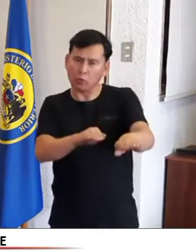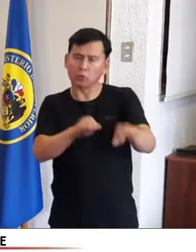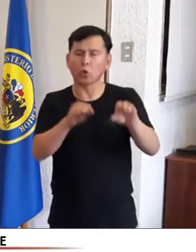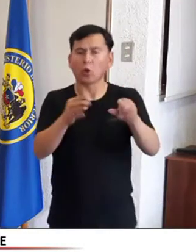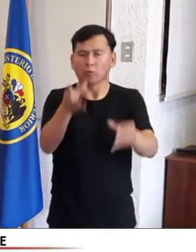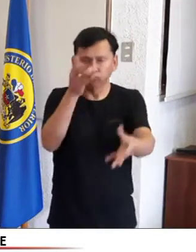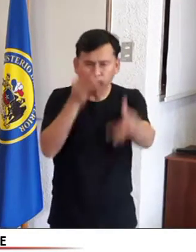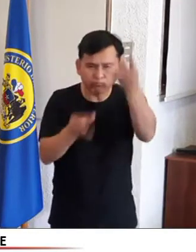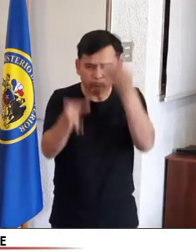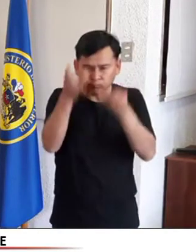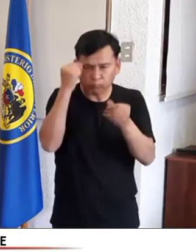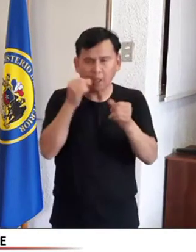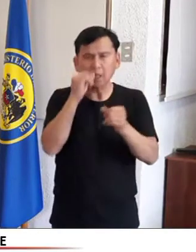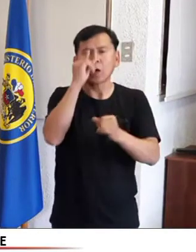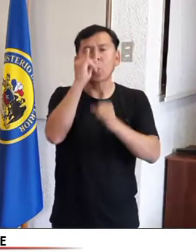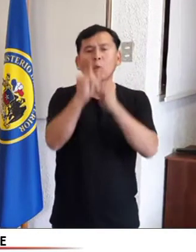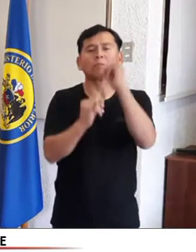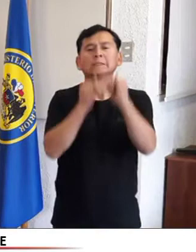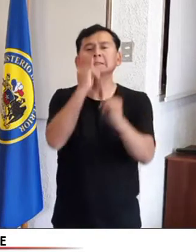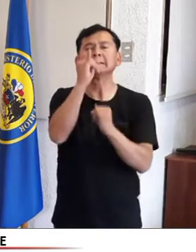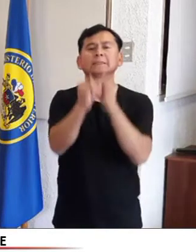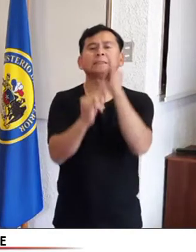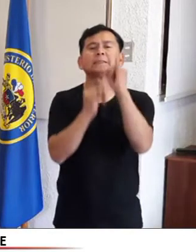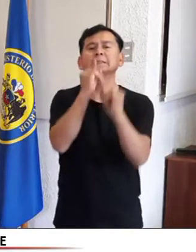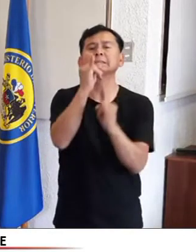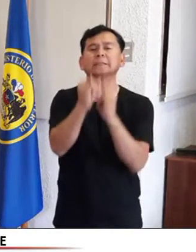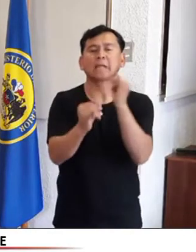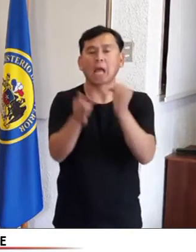pedagógico a través de las plataformas